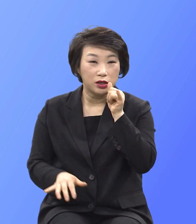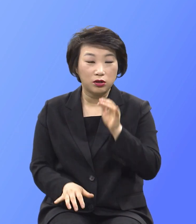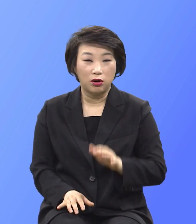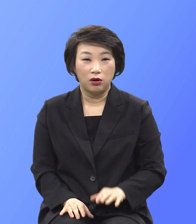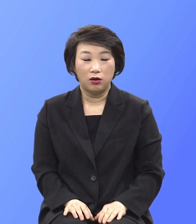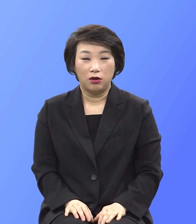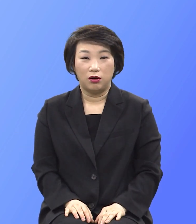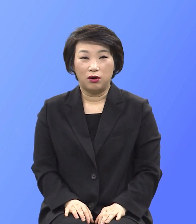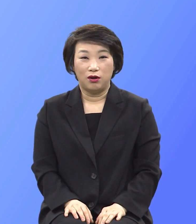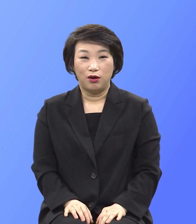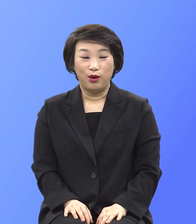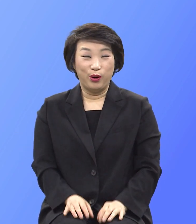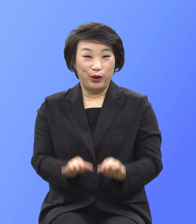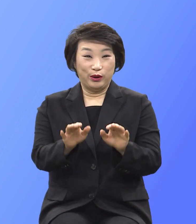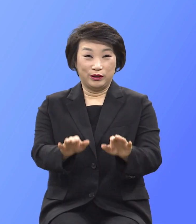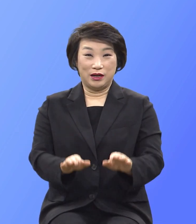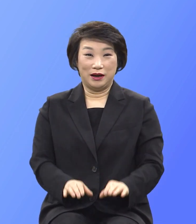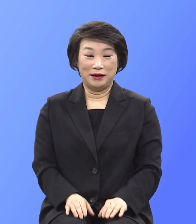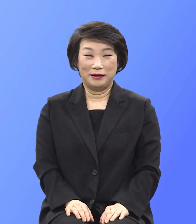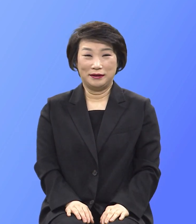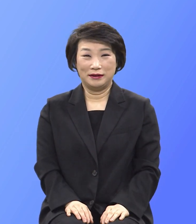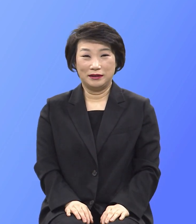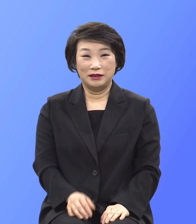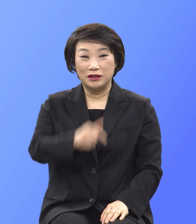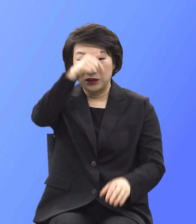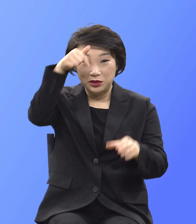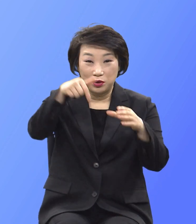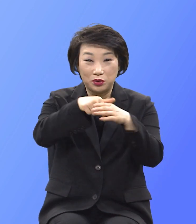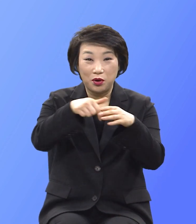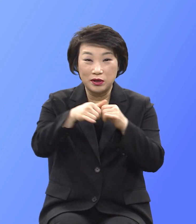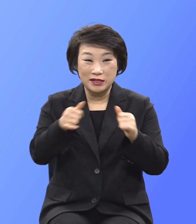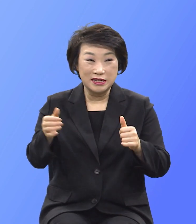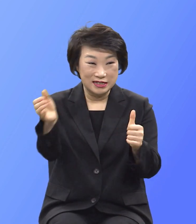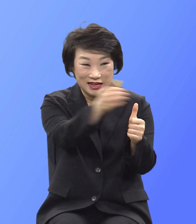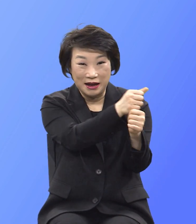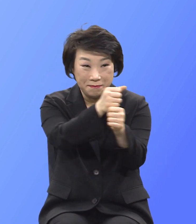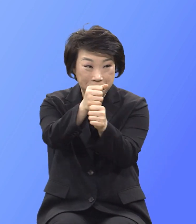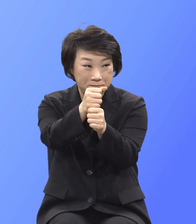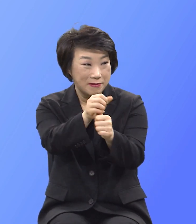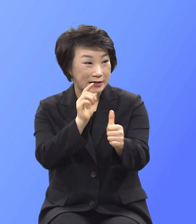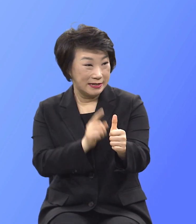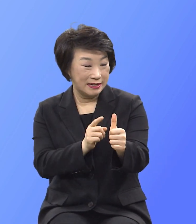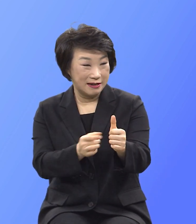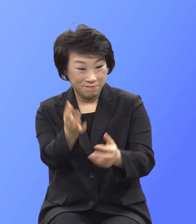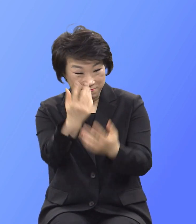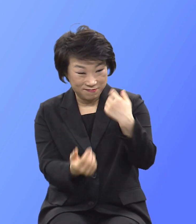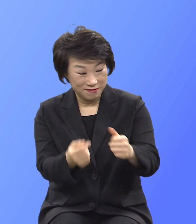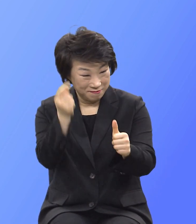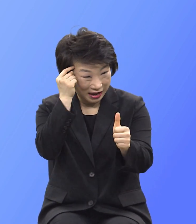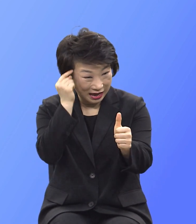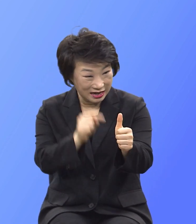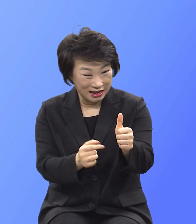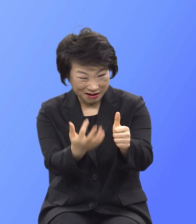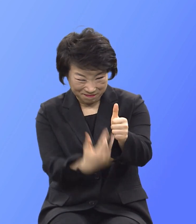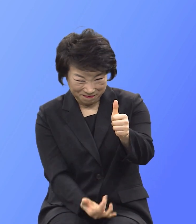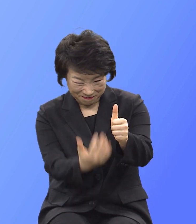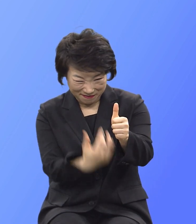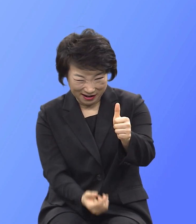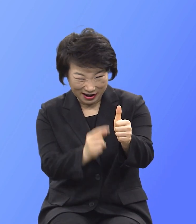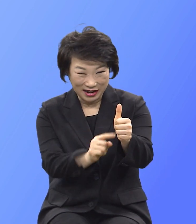예, 그러니까 기독교인들을 잡아다가 불을 질러